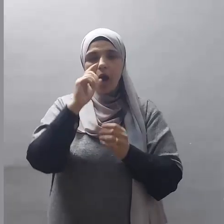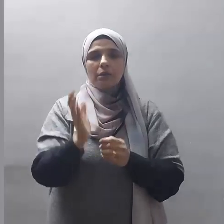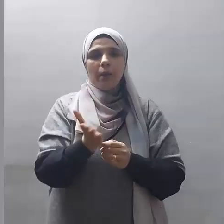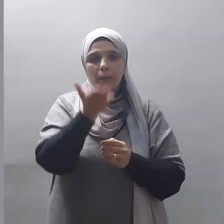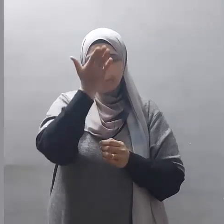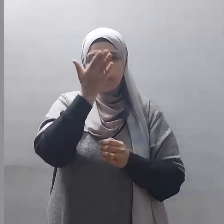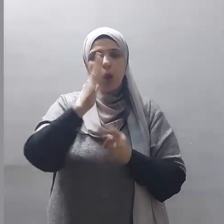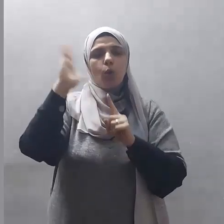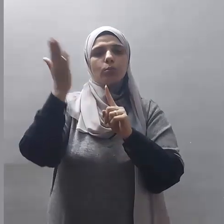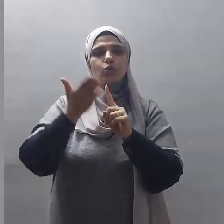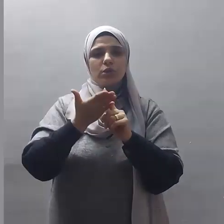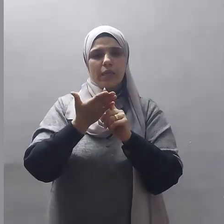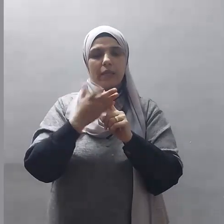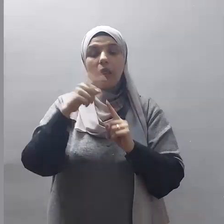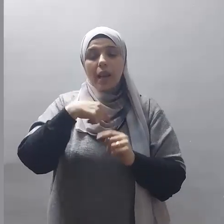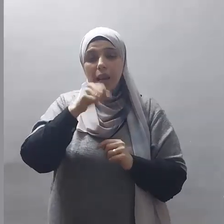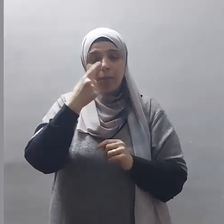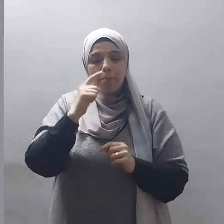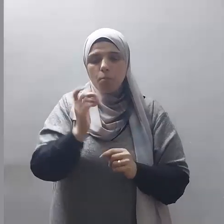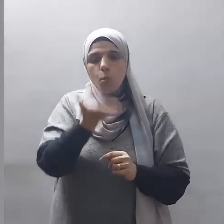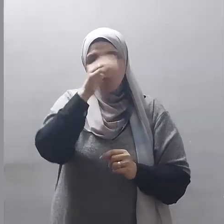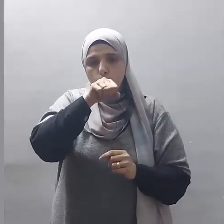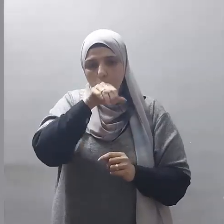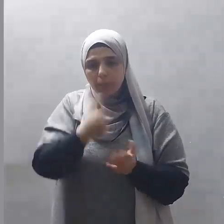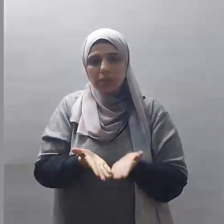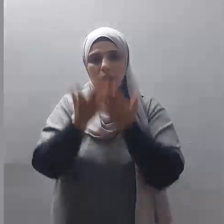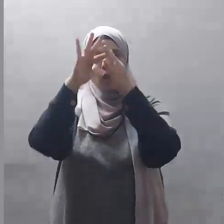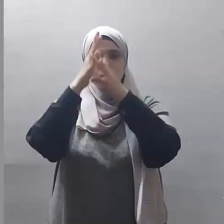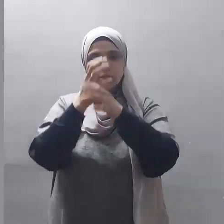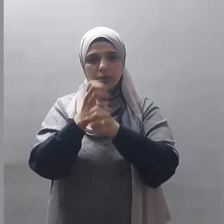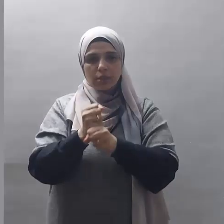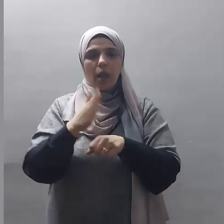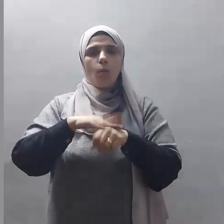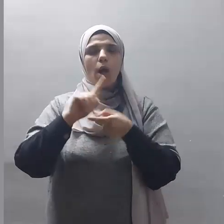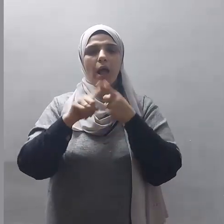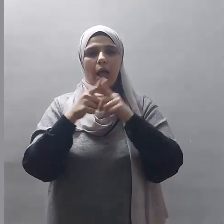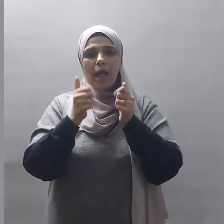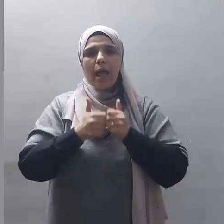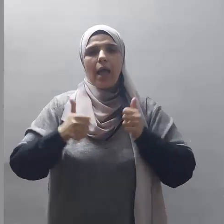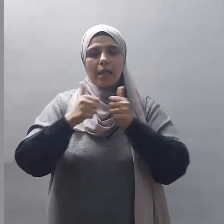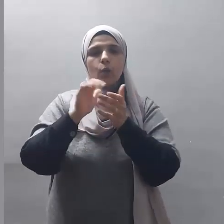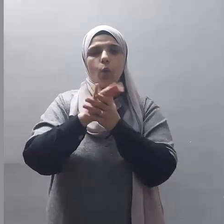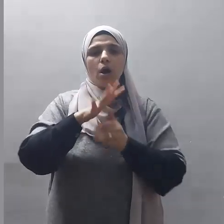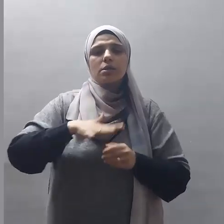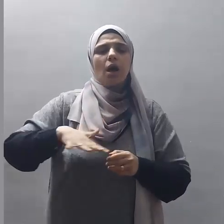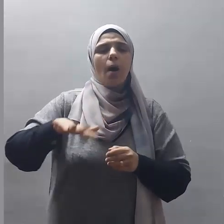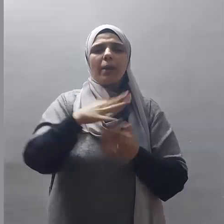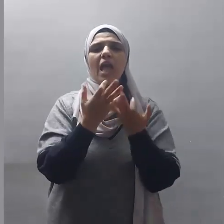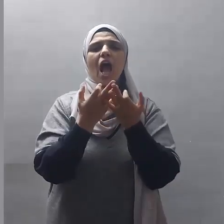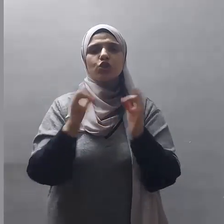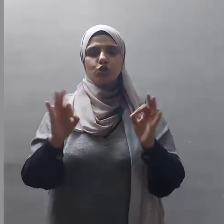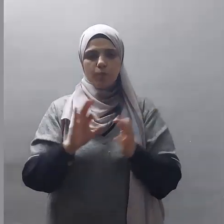الأنبياء والمرسلين سيدنا محمد صلى الله عليه وسلم وعلى آله وصحبه أجمعين.